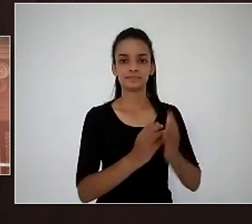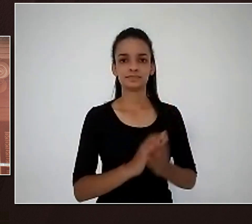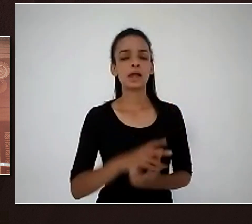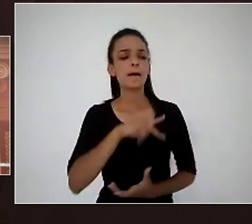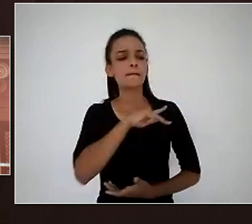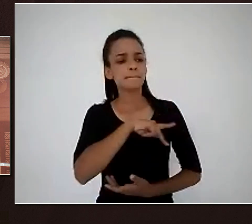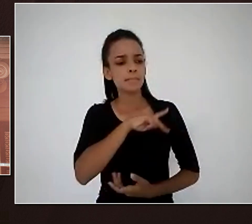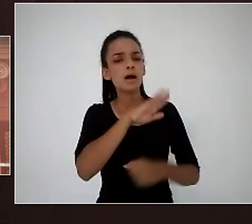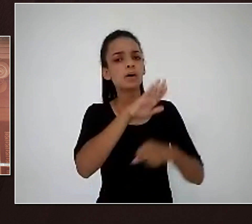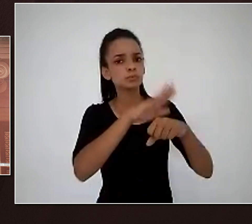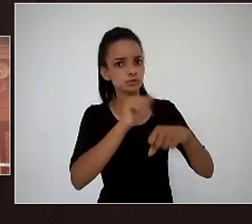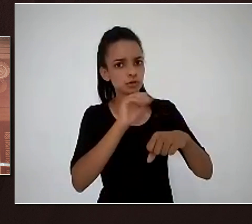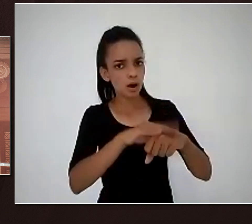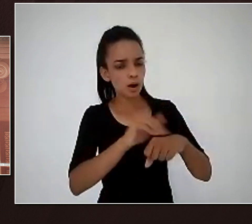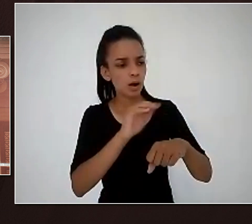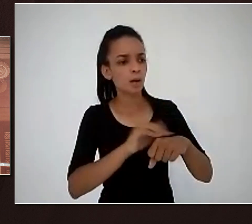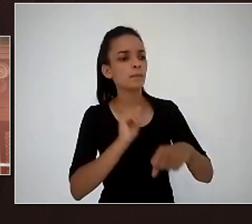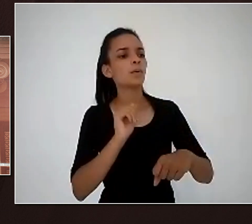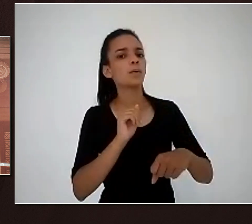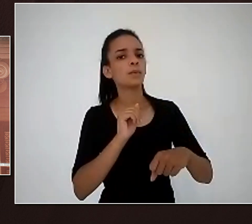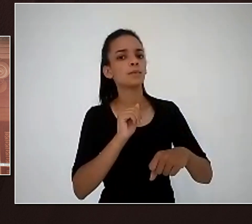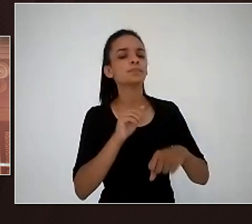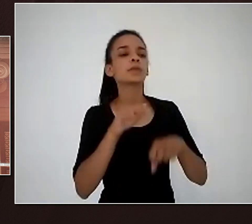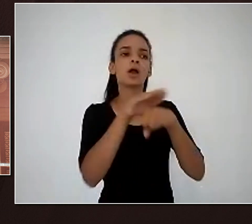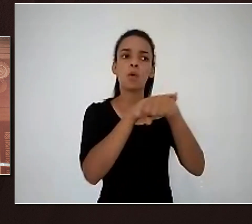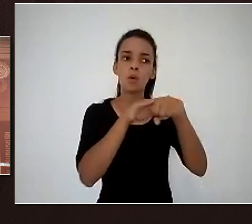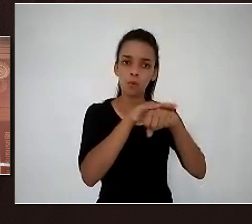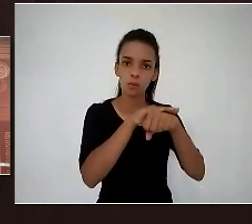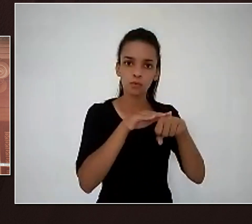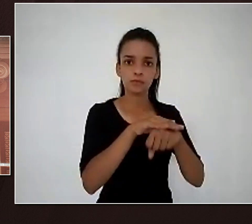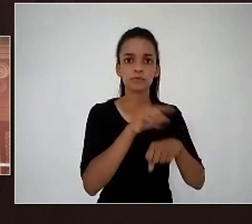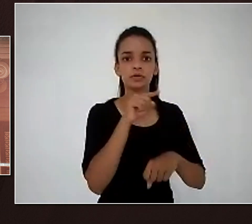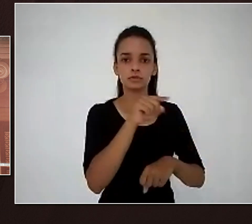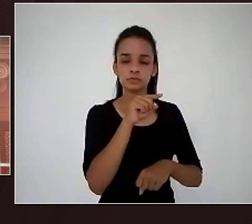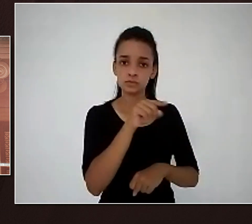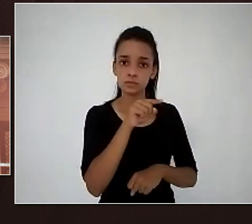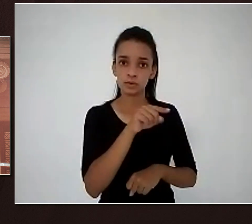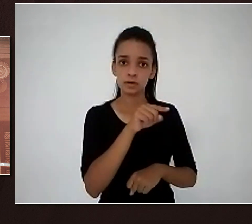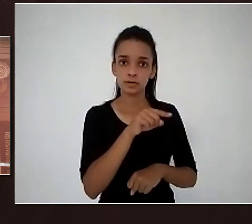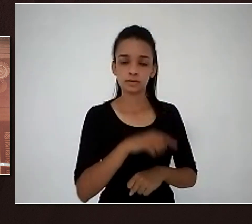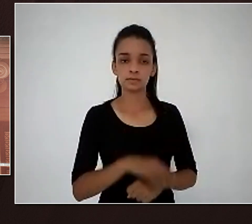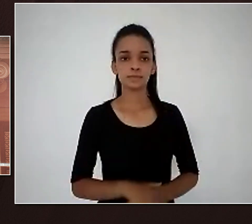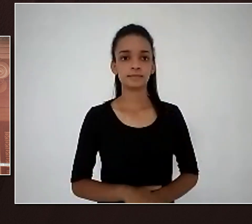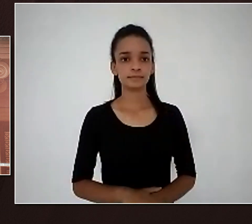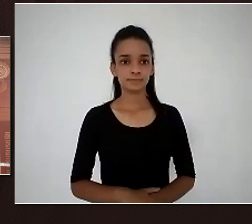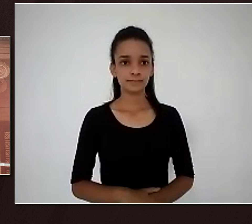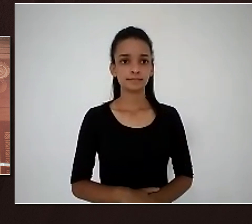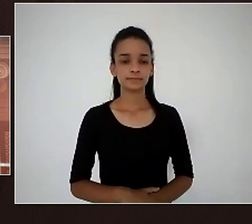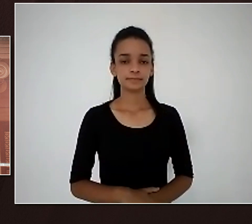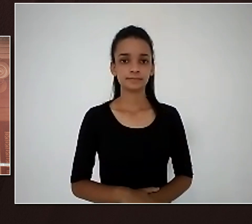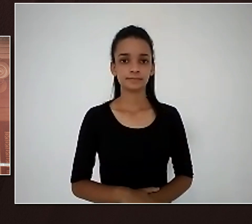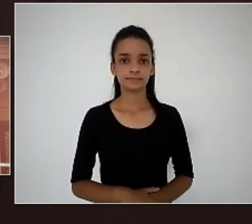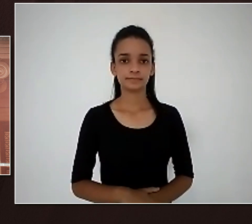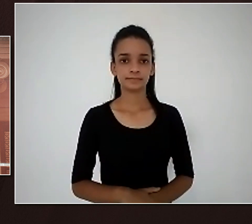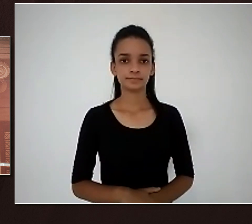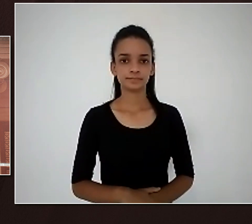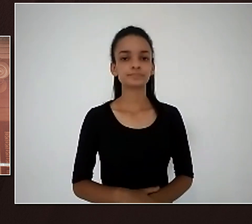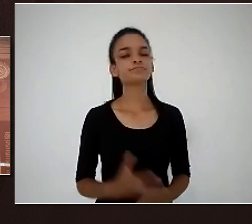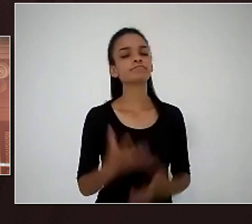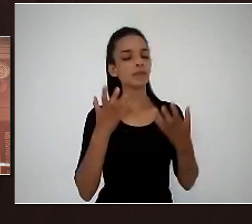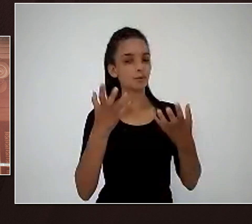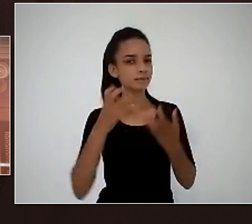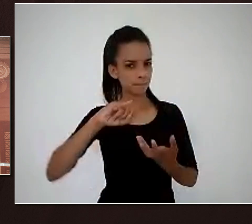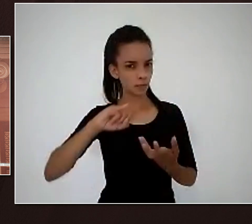presbíteros e falou com os presbíteros, abriu seu coração para os presbíteros. E eu vou aproveitar esse